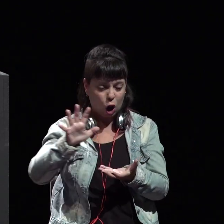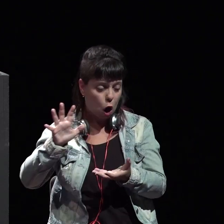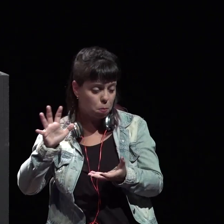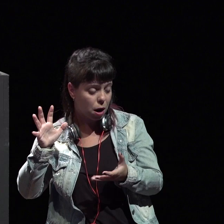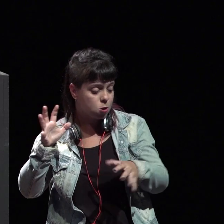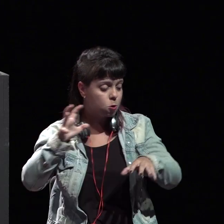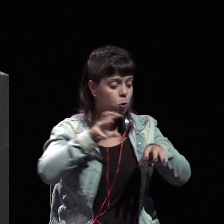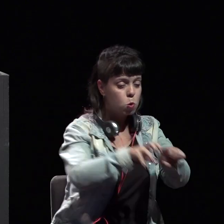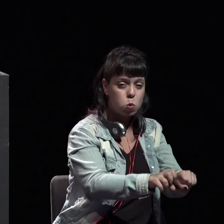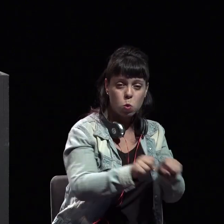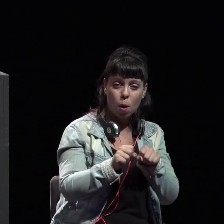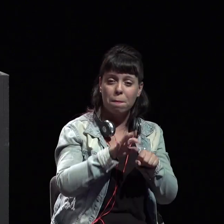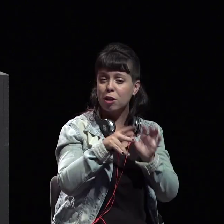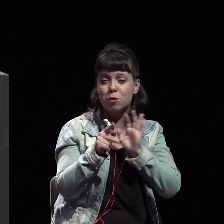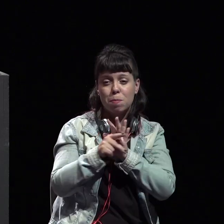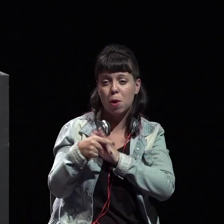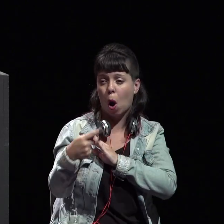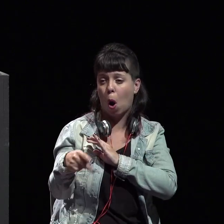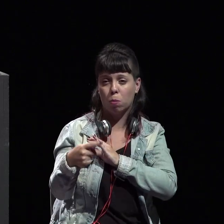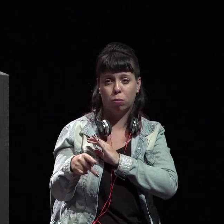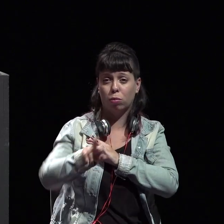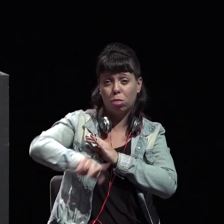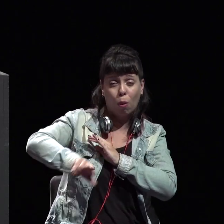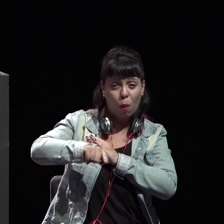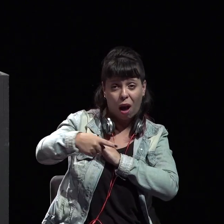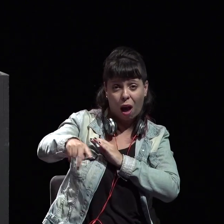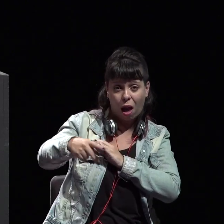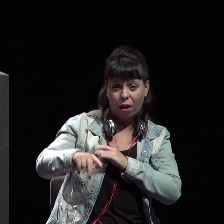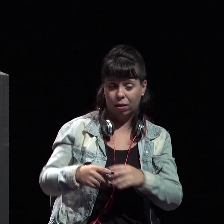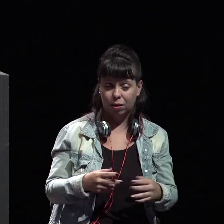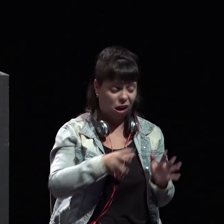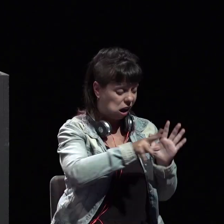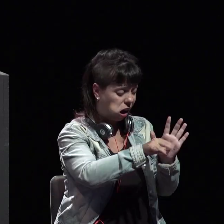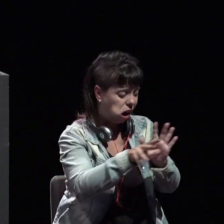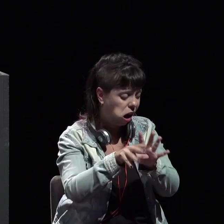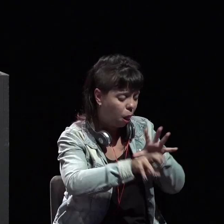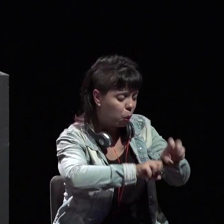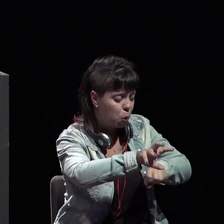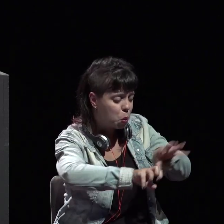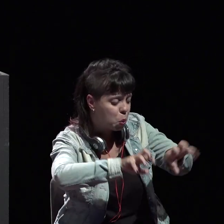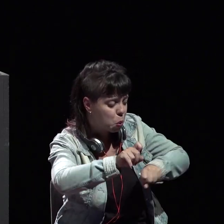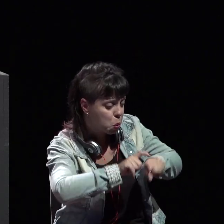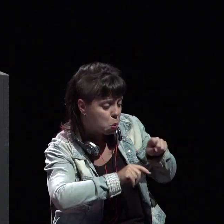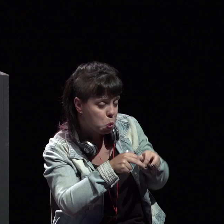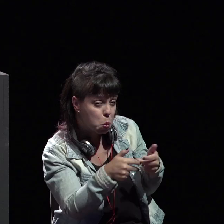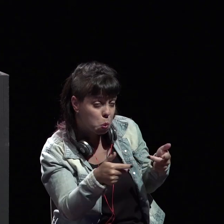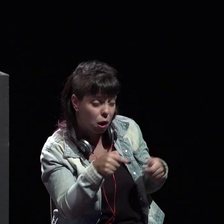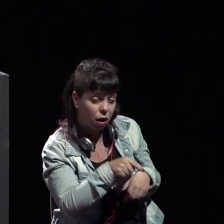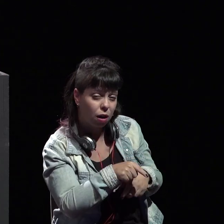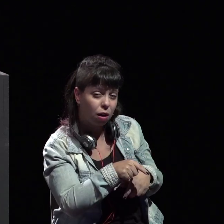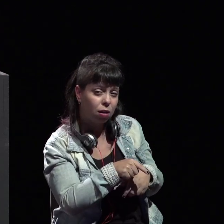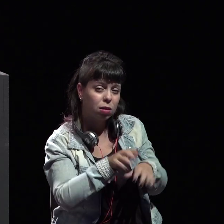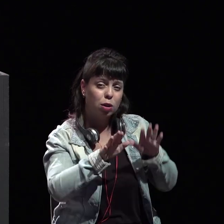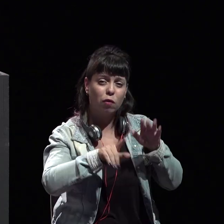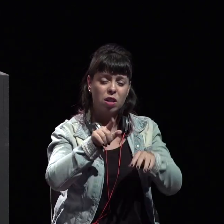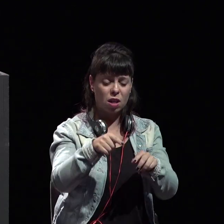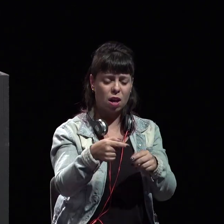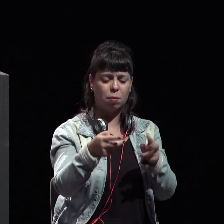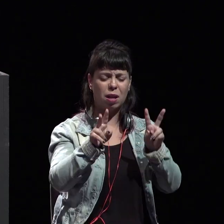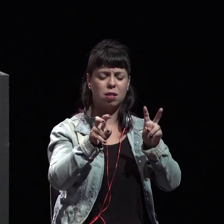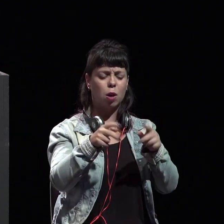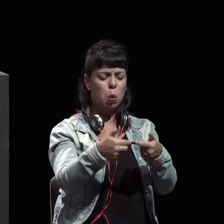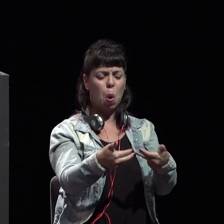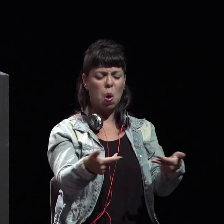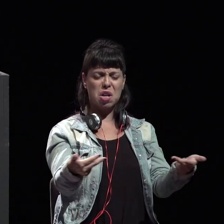compulsão imperial pelo acúmulo, saque, proliferação e produção de objetos? Que talvez recaiam na categoria das coisas, entre aspas, ou